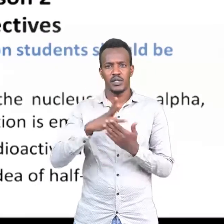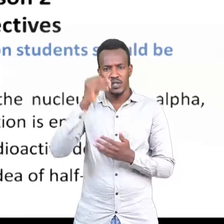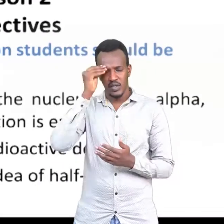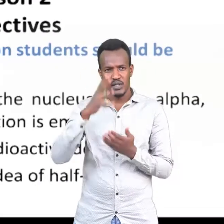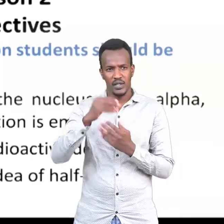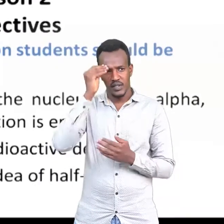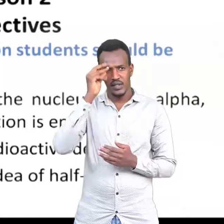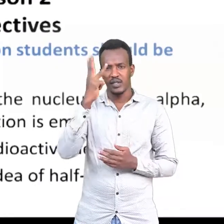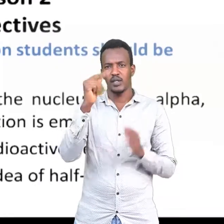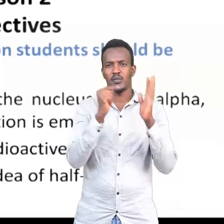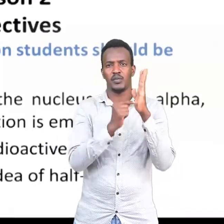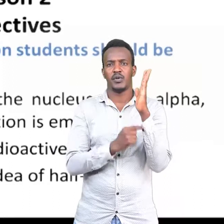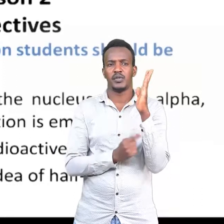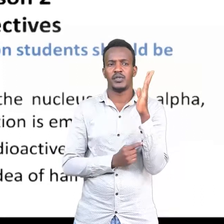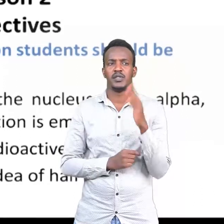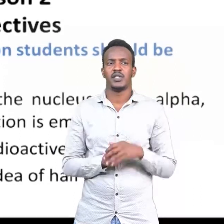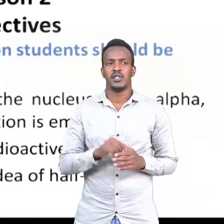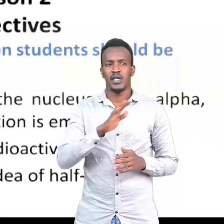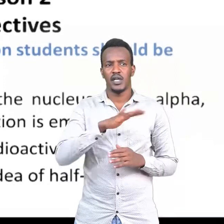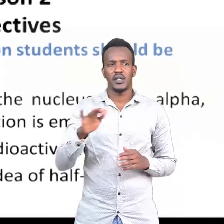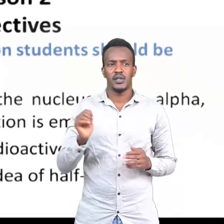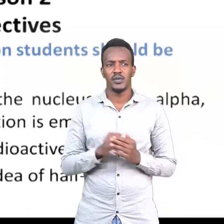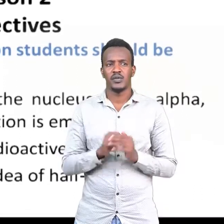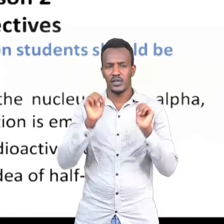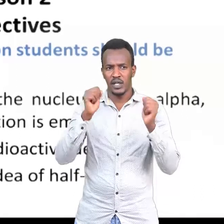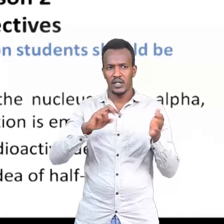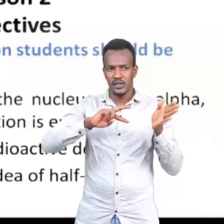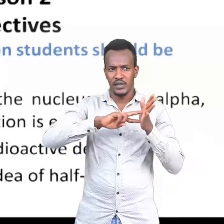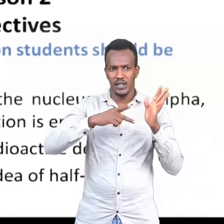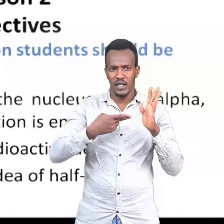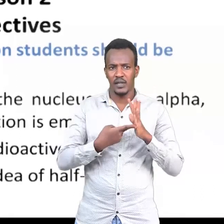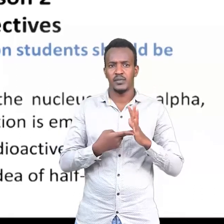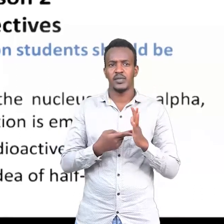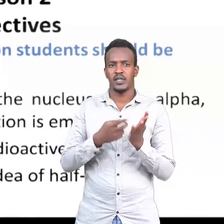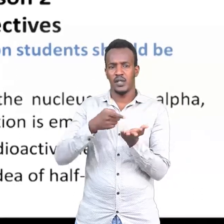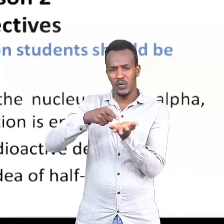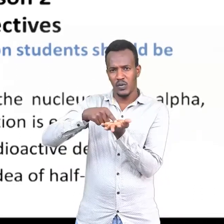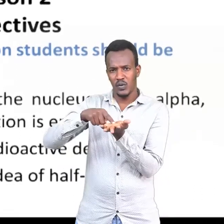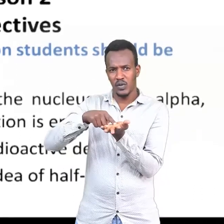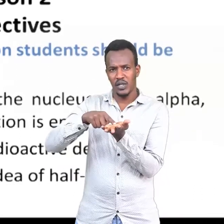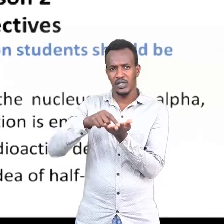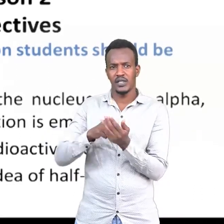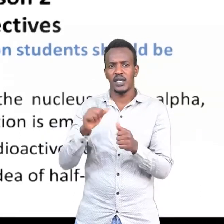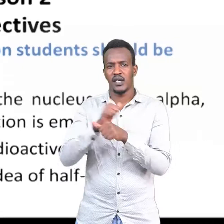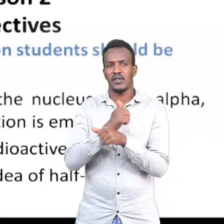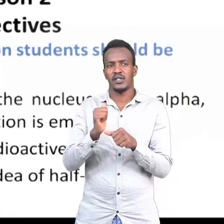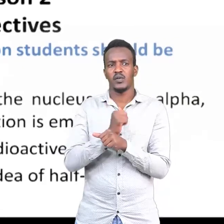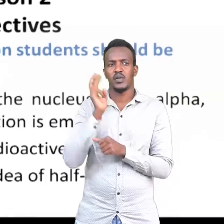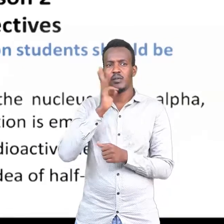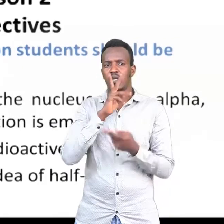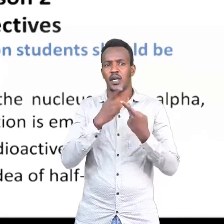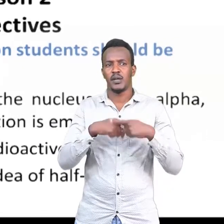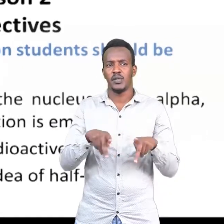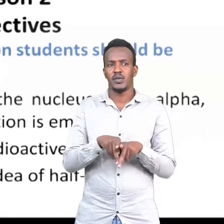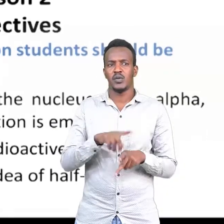weeyaan saddexdan qodob ee kala ah inuu ardaygu markaas wax aan qeexi karo nucleus-ta waxa ku dhici doona ama effect-ka ku imanaya nucleus-ta